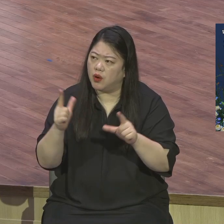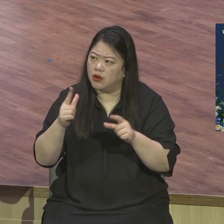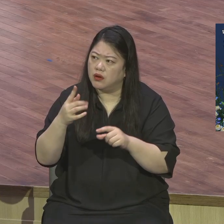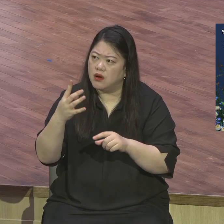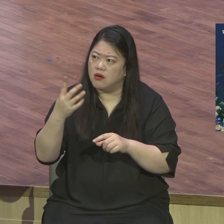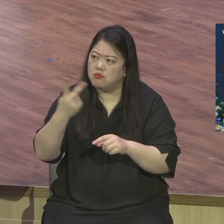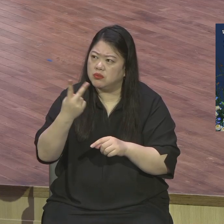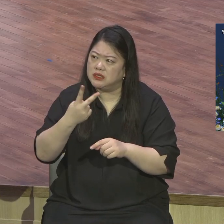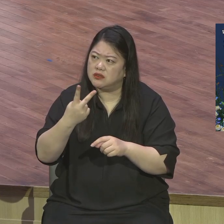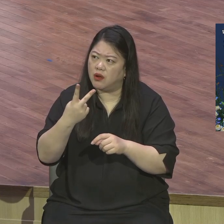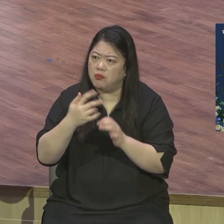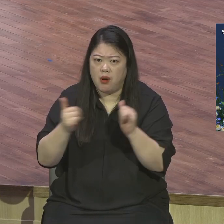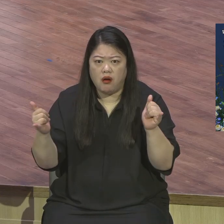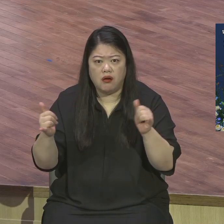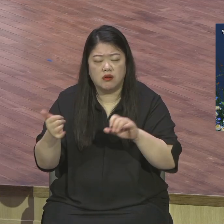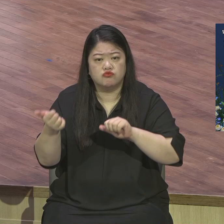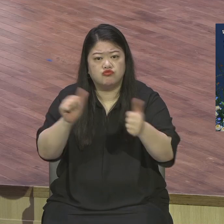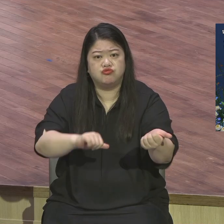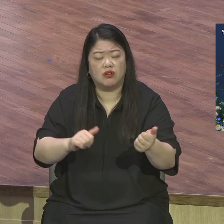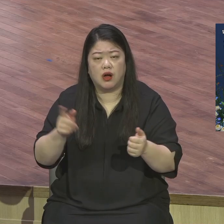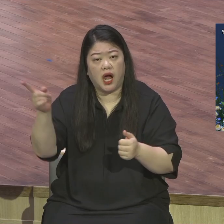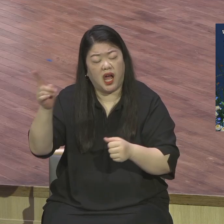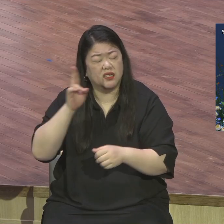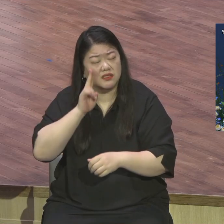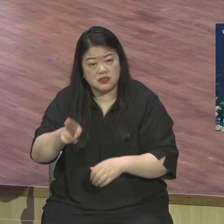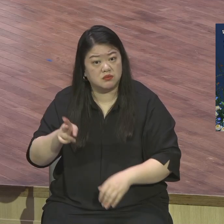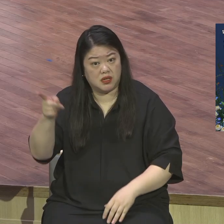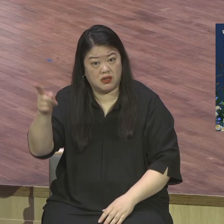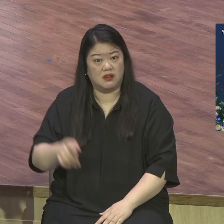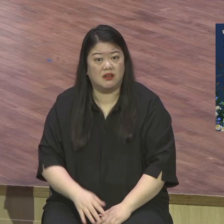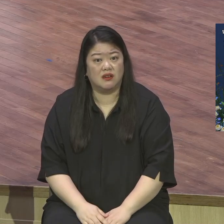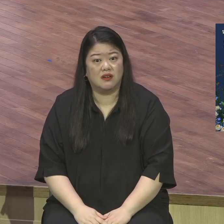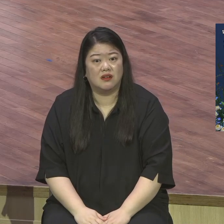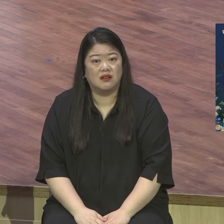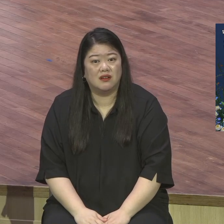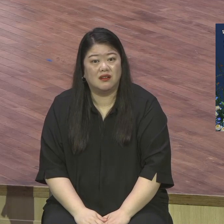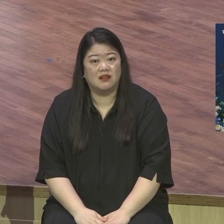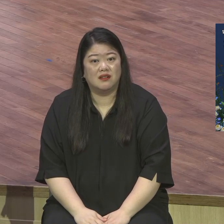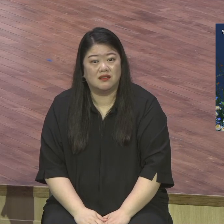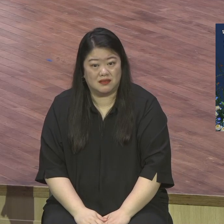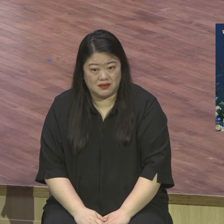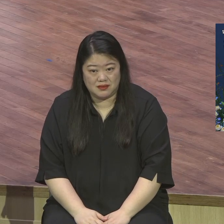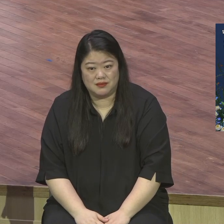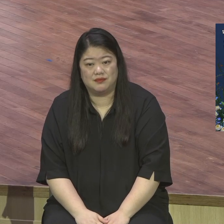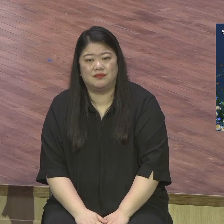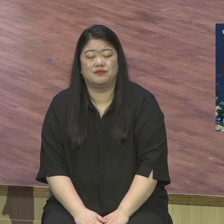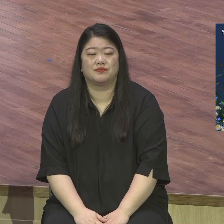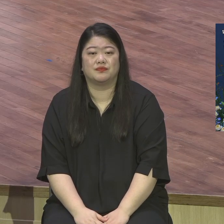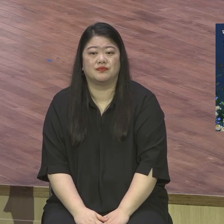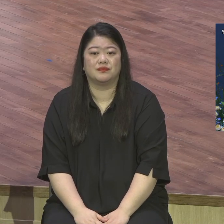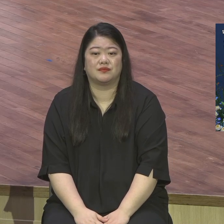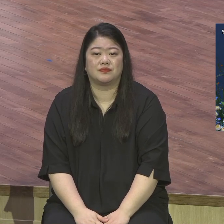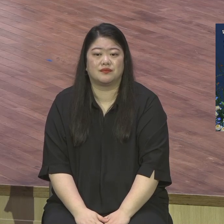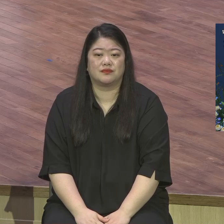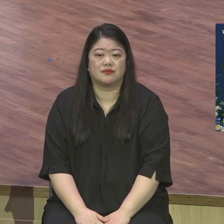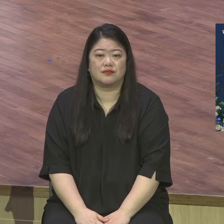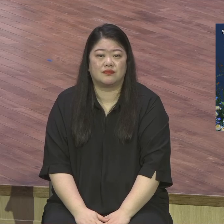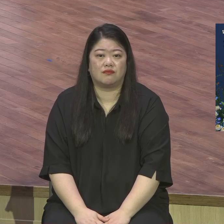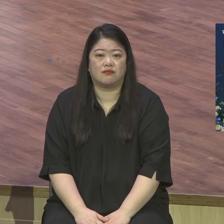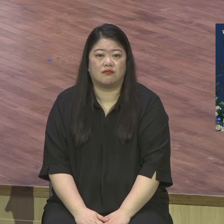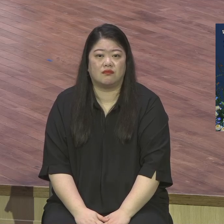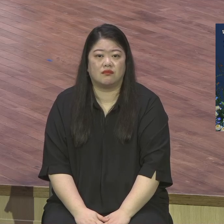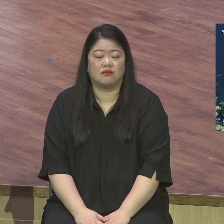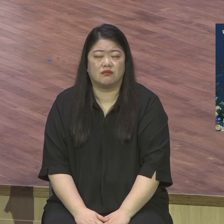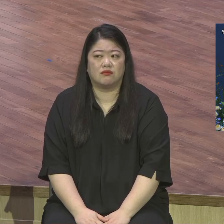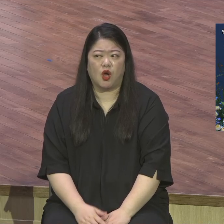냉전 냉전 시대가 사라지면 전쟁이 살 것 같지만 그건 희망상 뿐이에요 전쟁은 계속